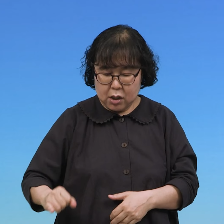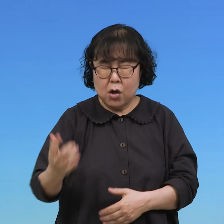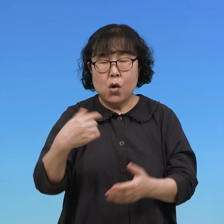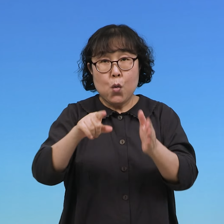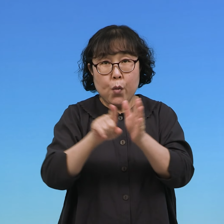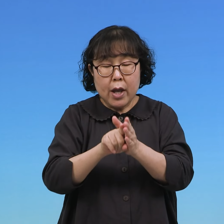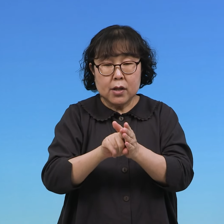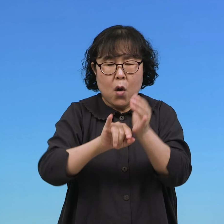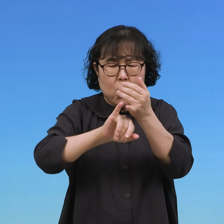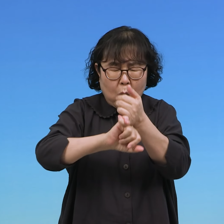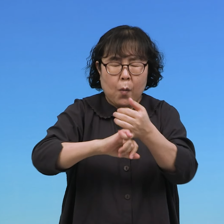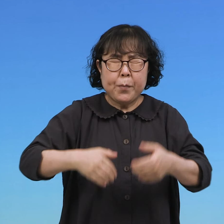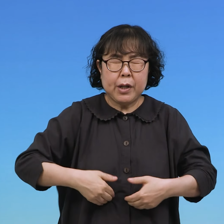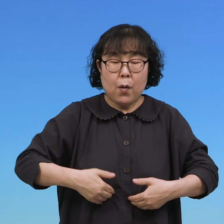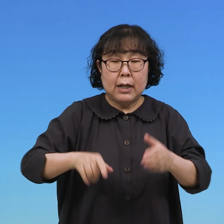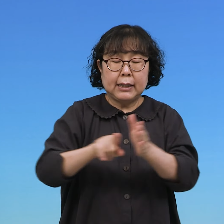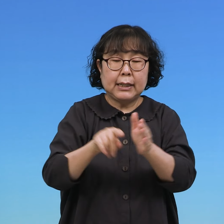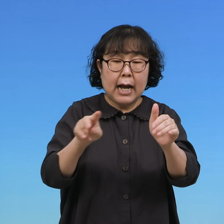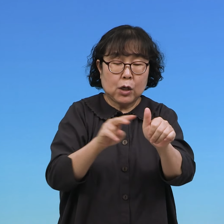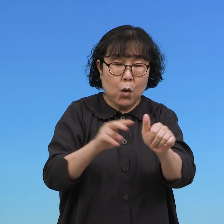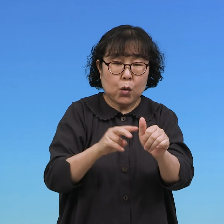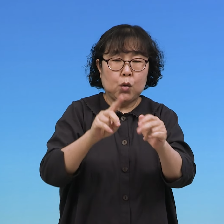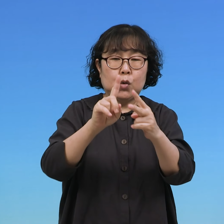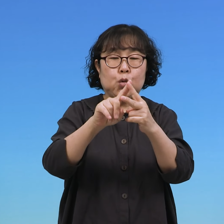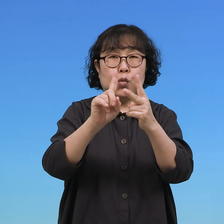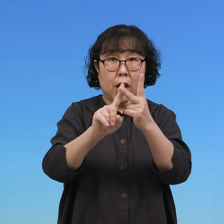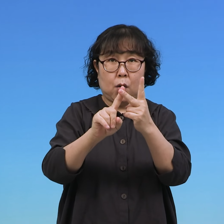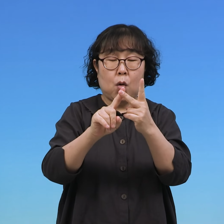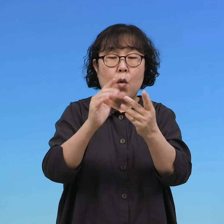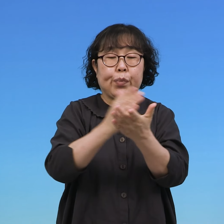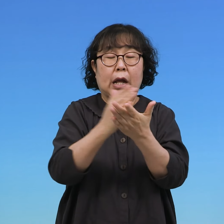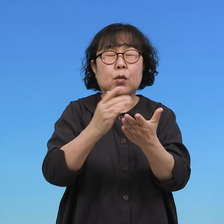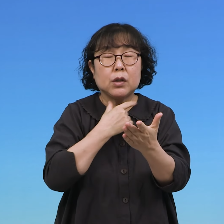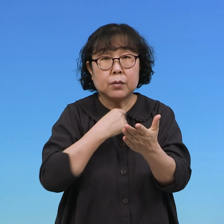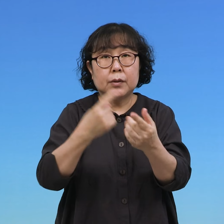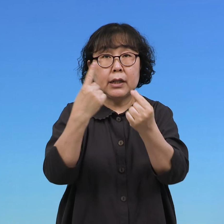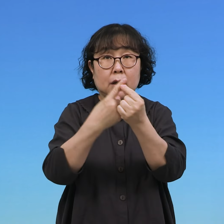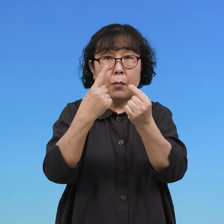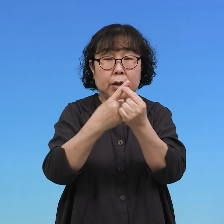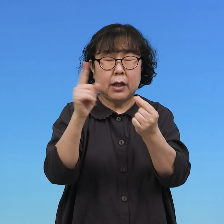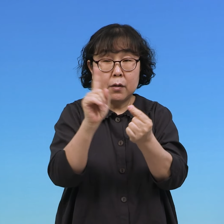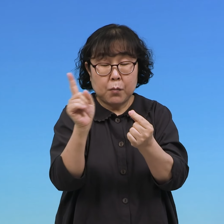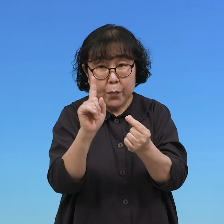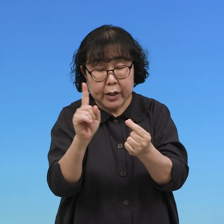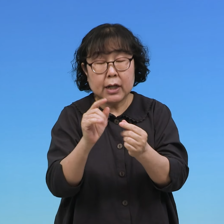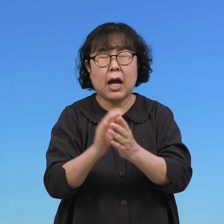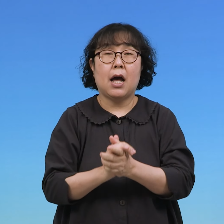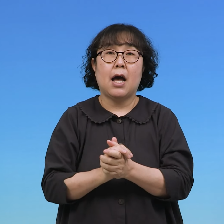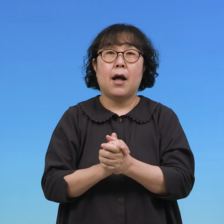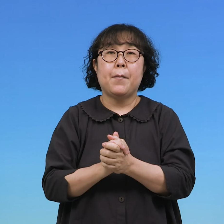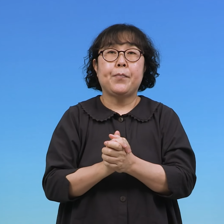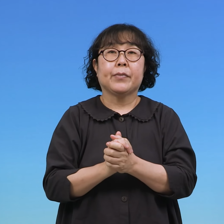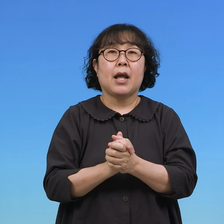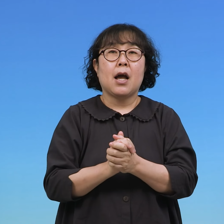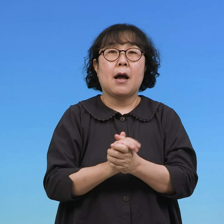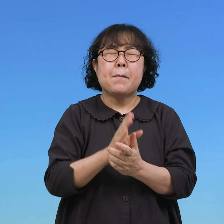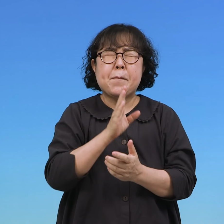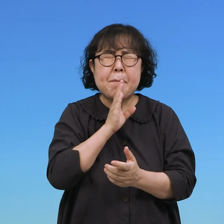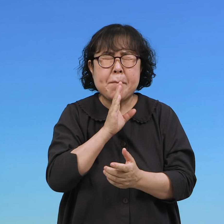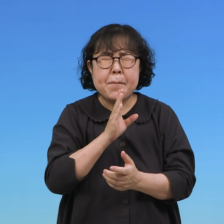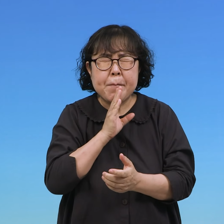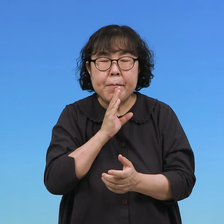가지로 나누고 싶습니다. 여러분, 우리가 해야 될 첫 번째 신앙교육이 뭐냐? doing이라고 제가 표현해 봤는데요,